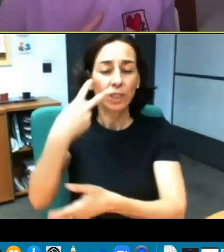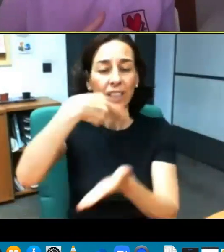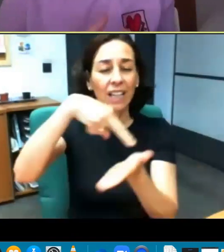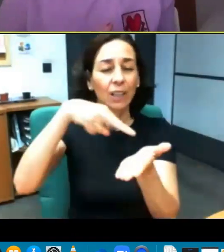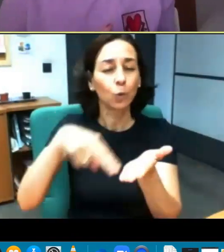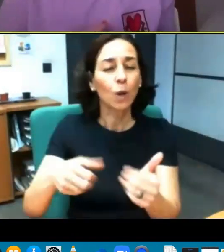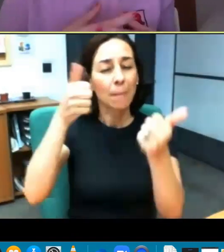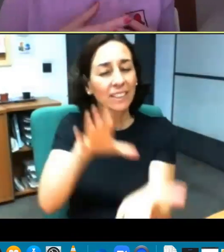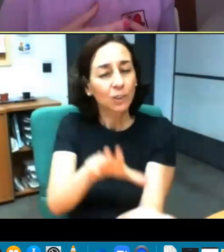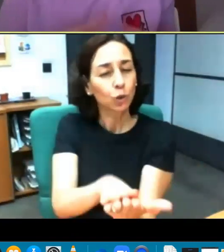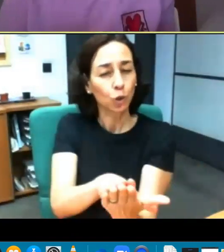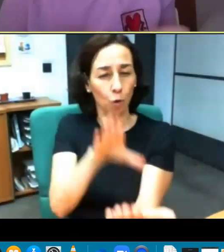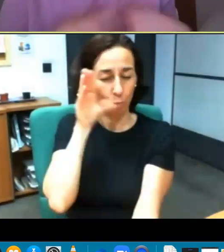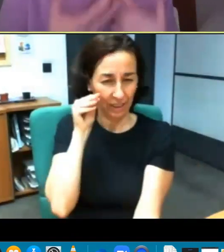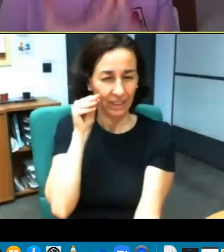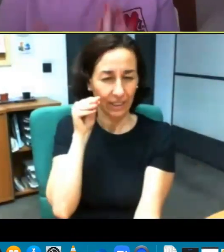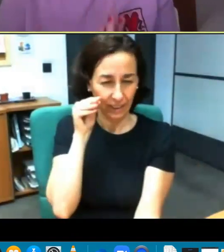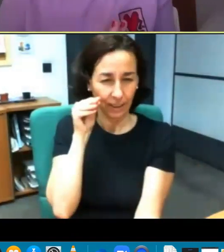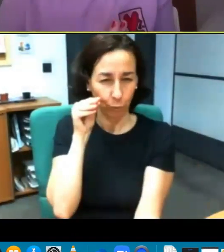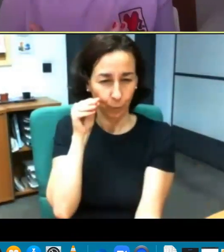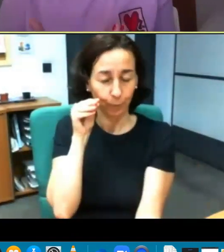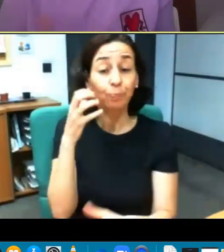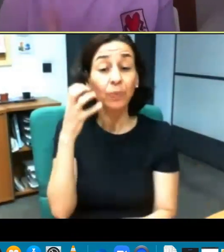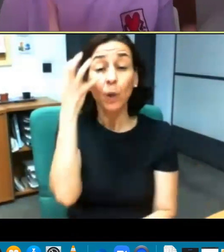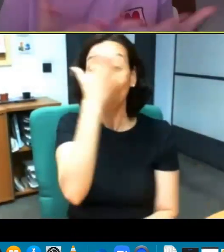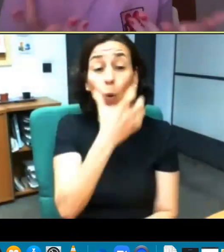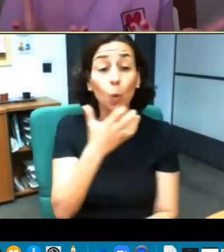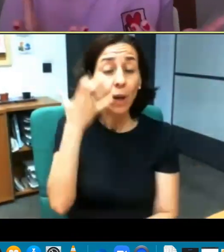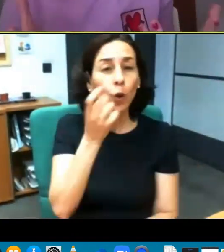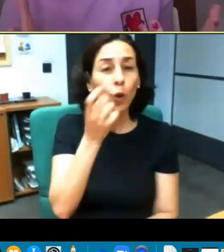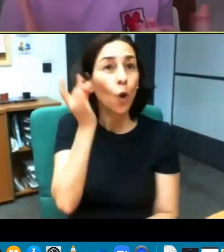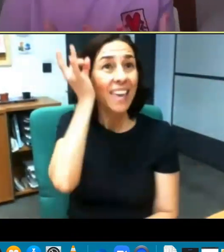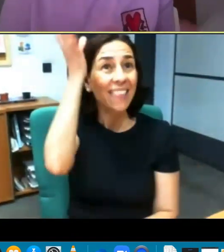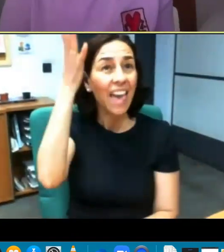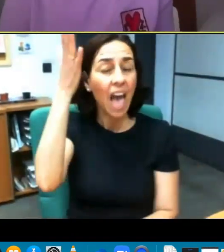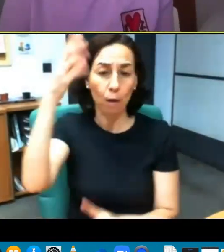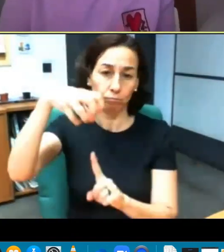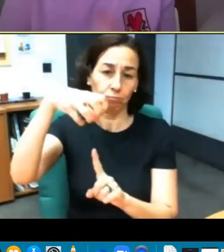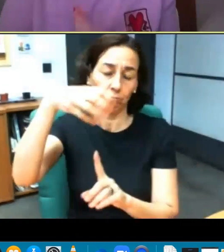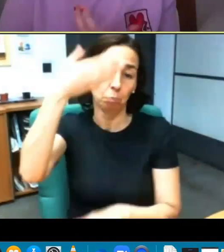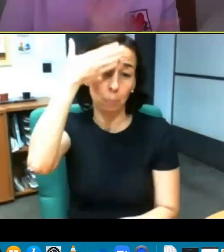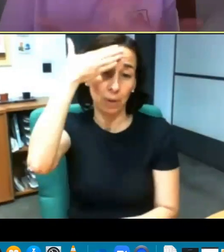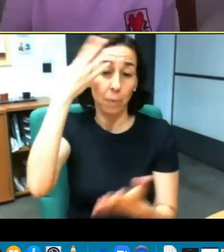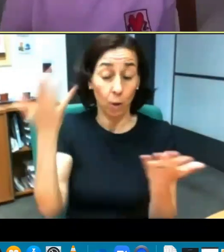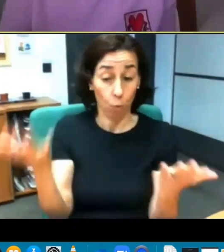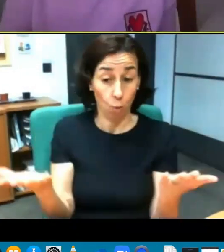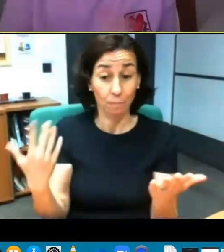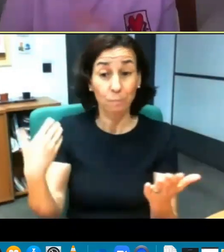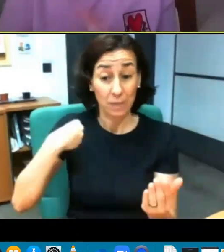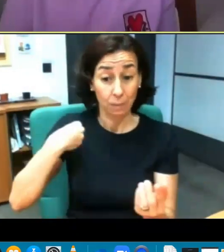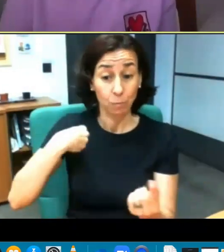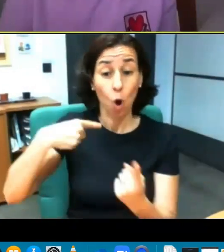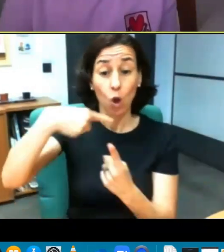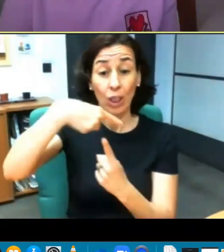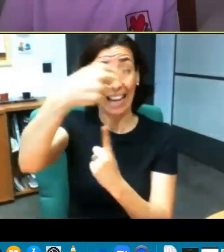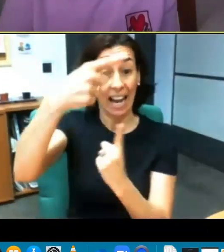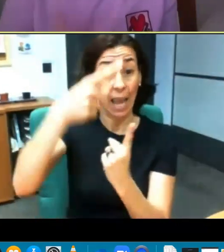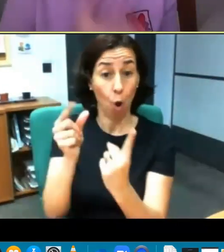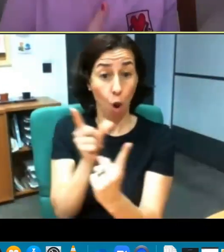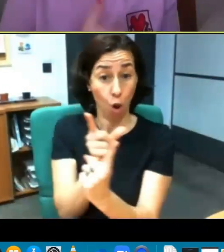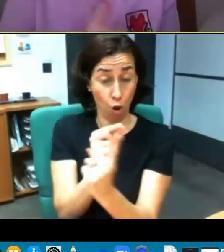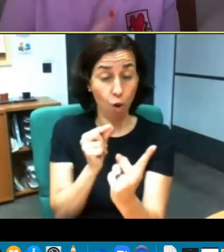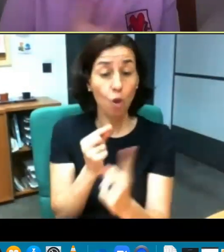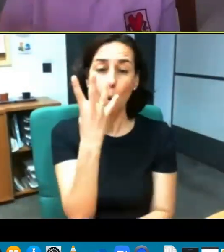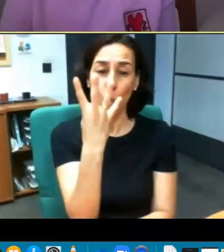está fundamentado, su tema principal es pues, un trébol que tiene 4 hojas, que no tiene 3, que es diferente, y un poco